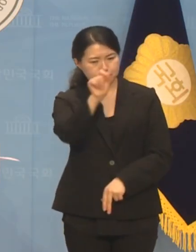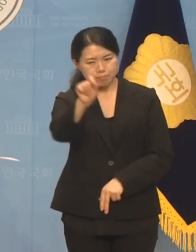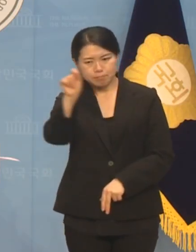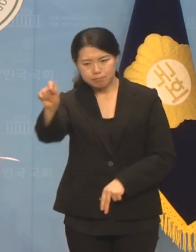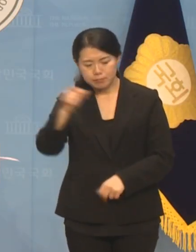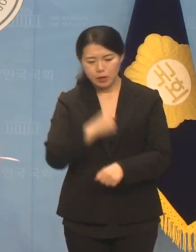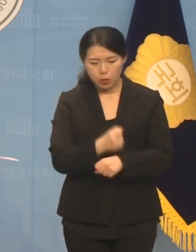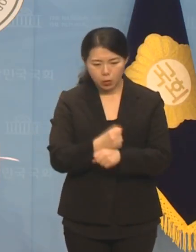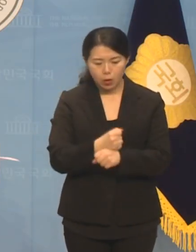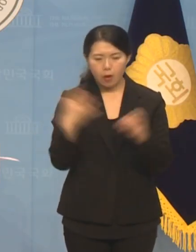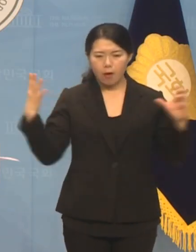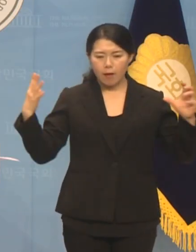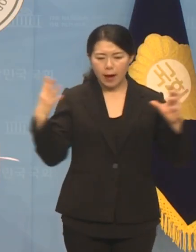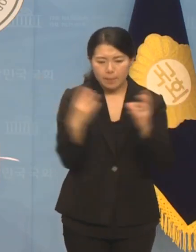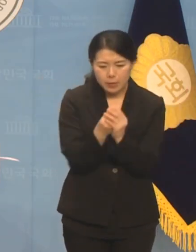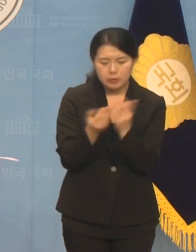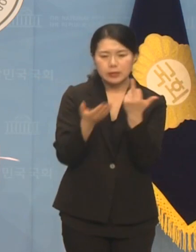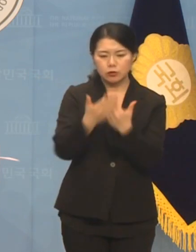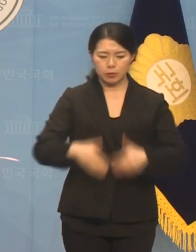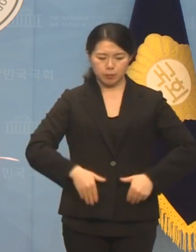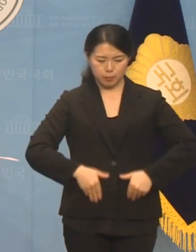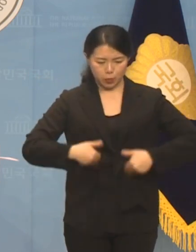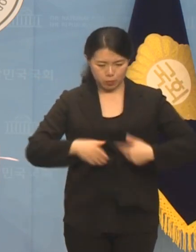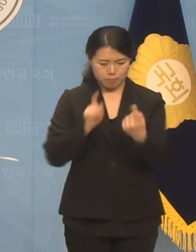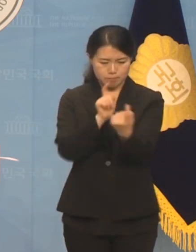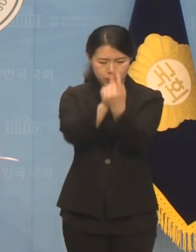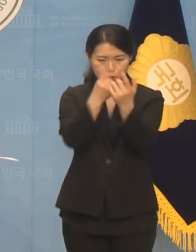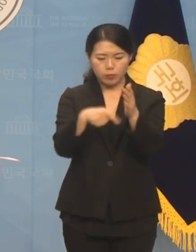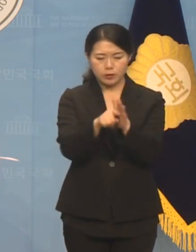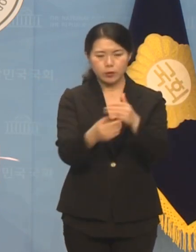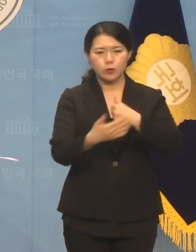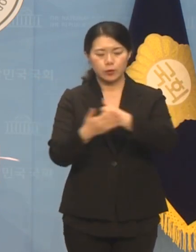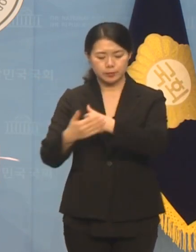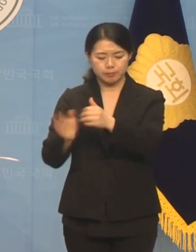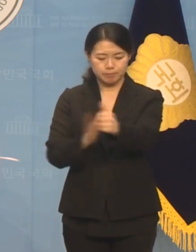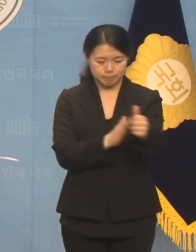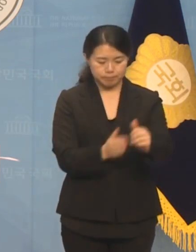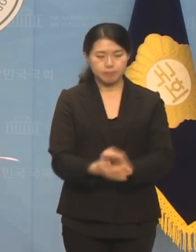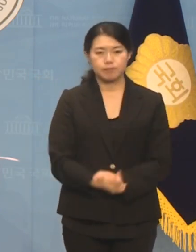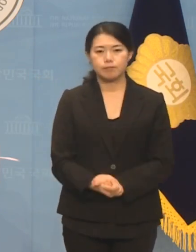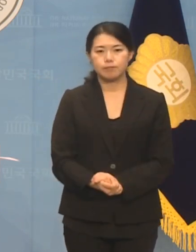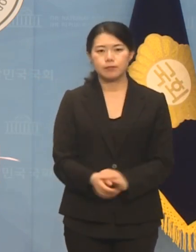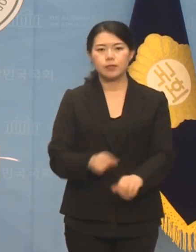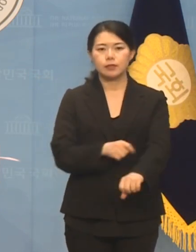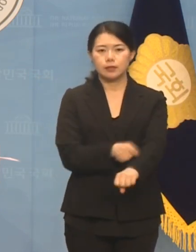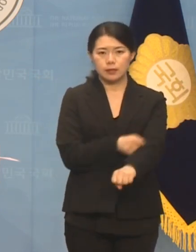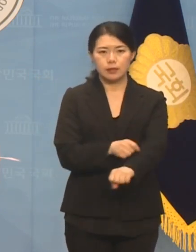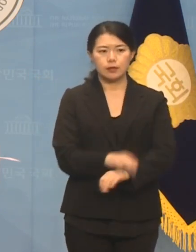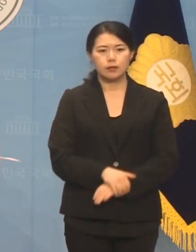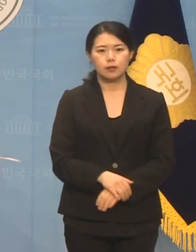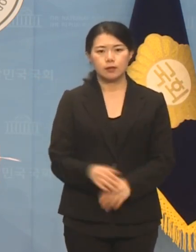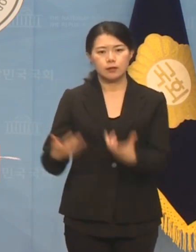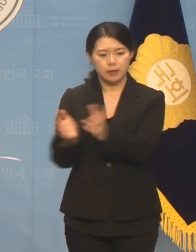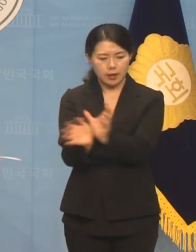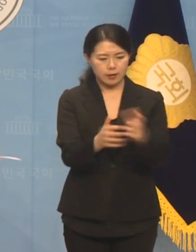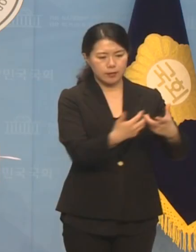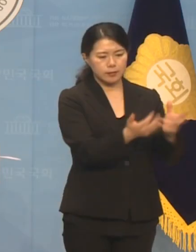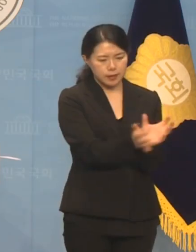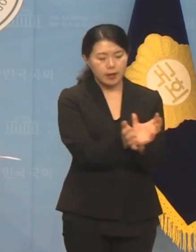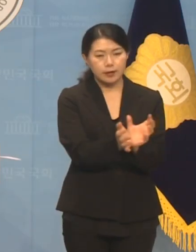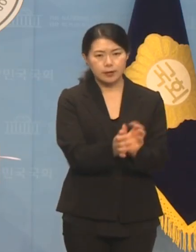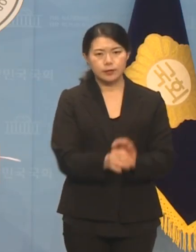온전한 제주의 봄을 맞이할 수 있도록 적극적인 협조 부탁드립니다. 특히 양당,